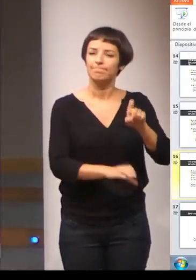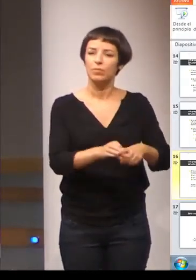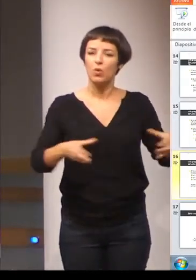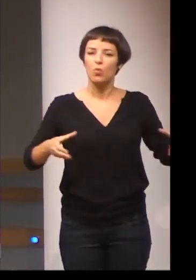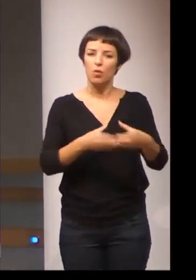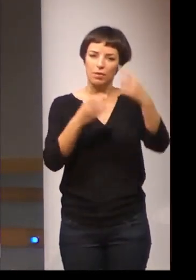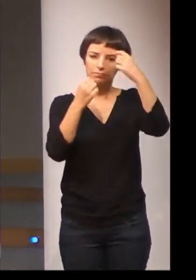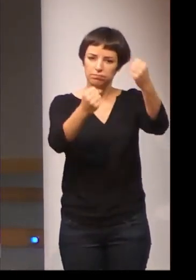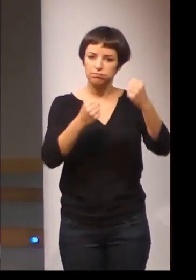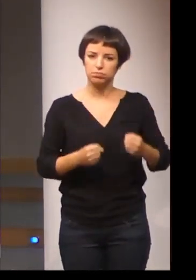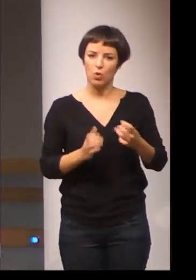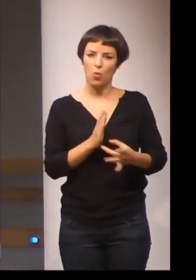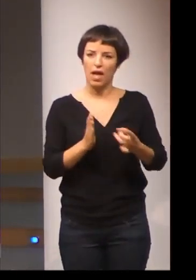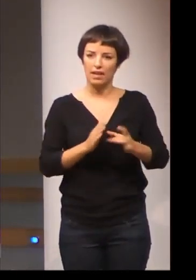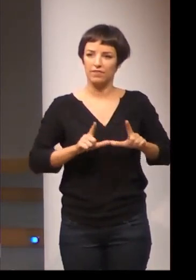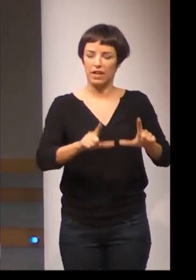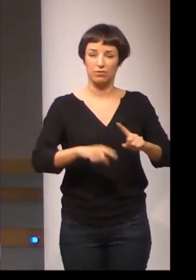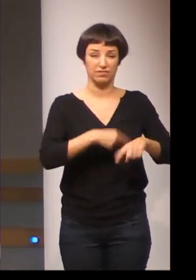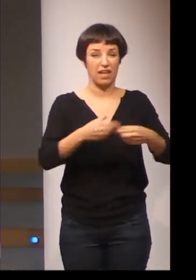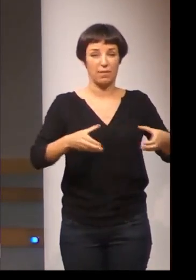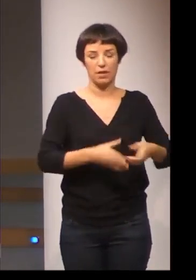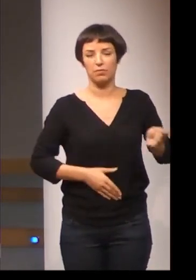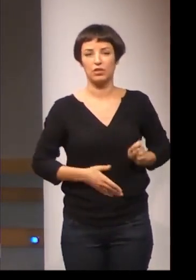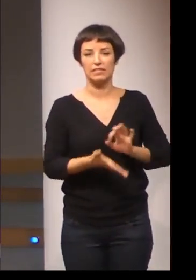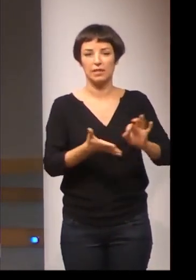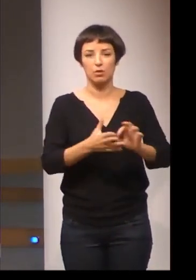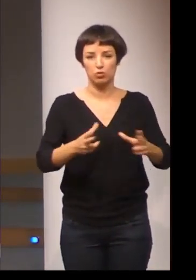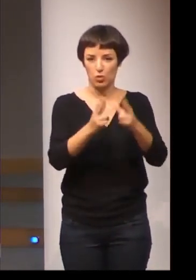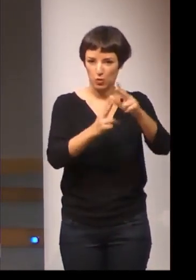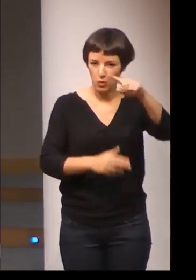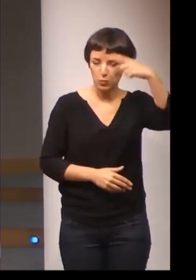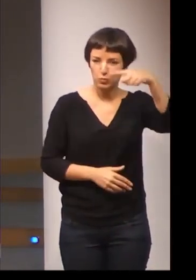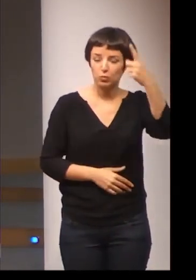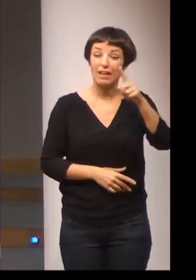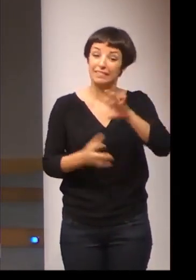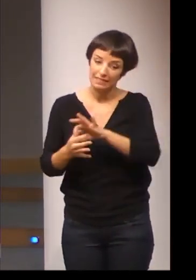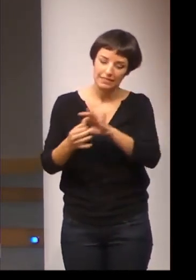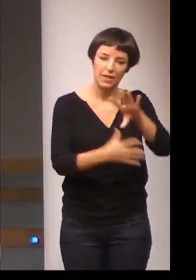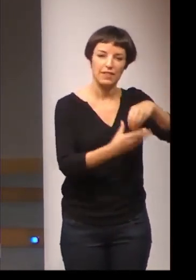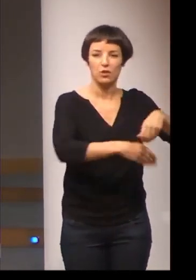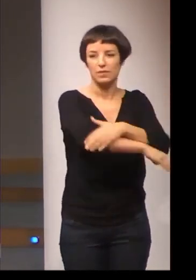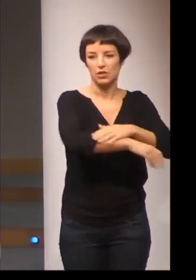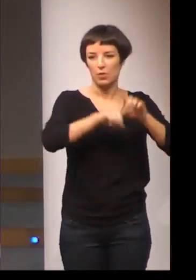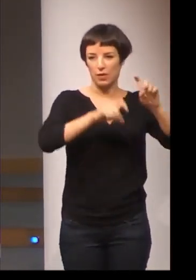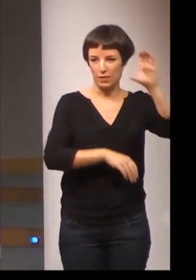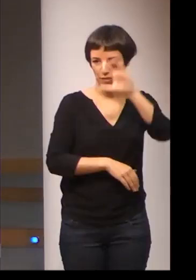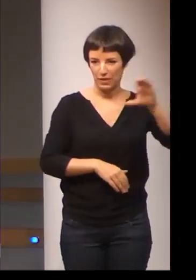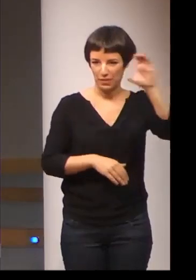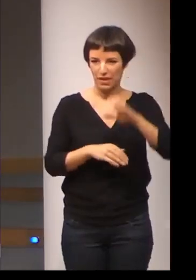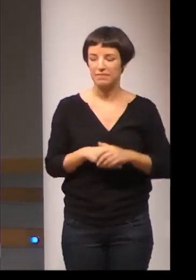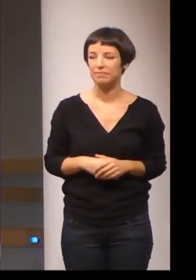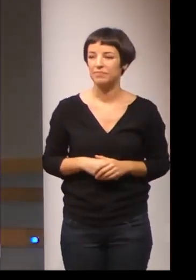grupo de expertos de cualificaciones de la familia profesional de servicios socioculturales, que pertenece al Ministerio de Educación y Ciencia.